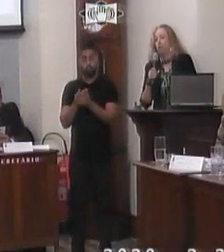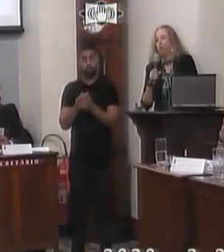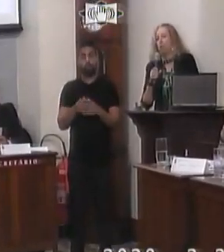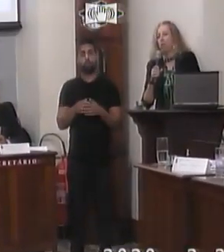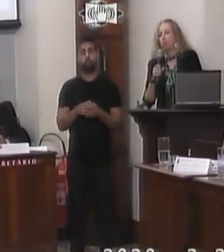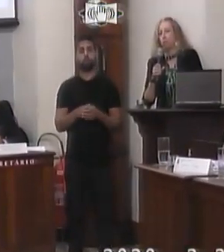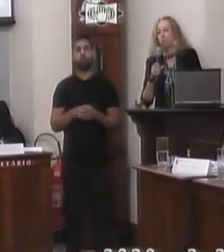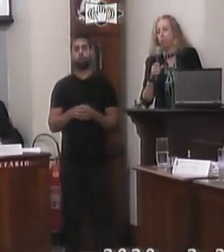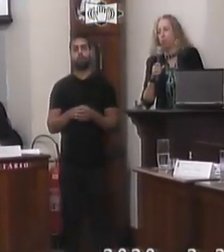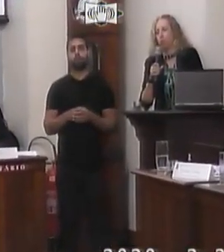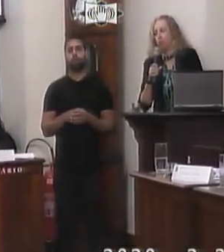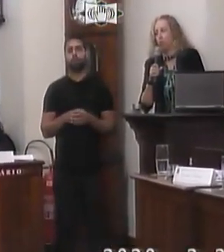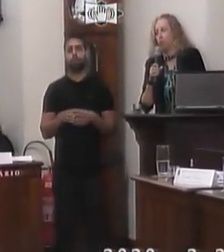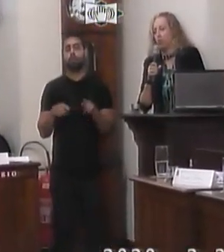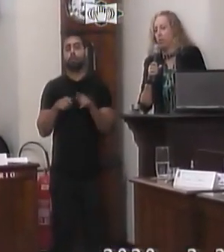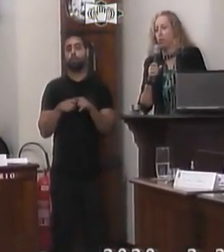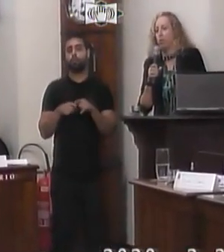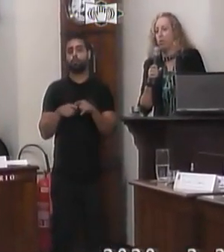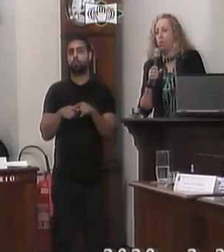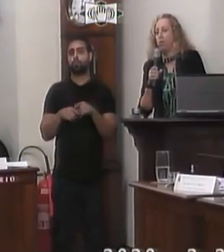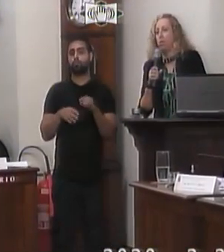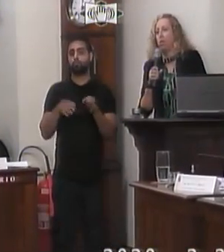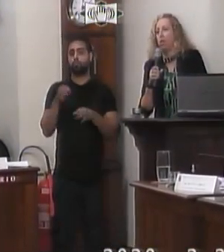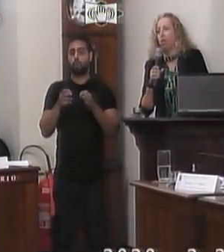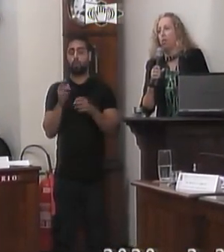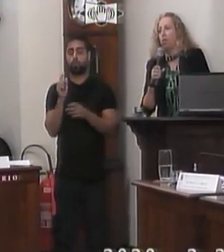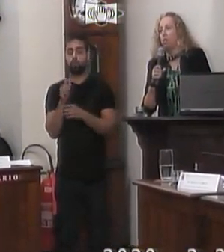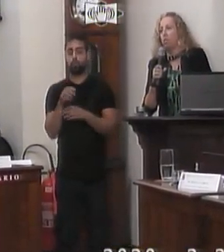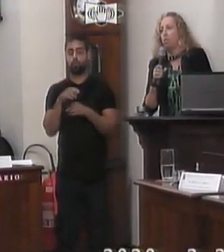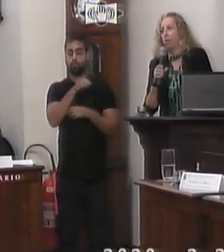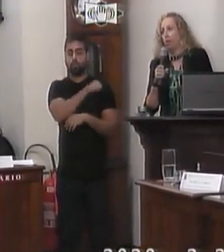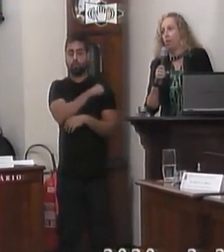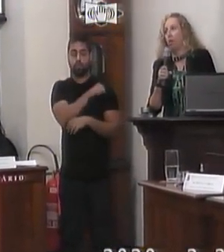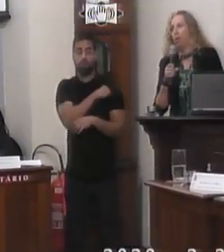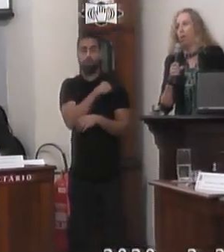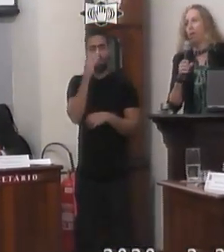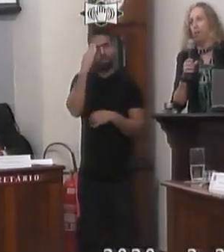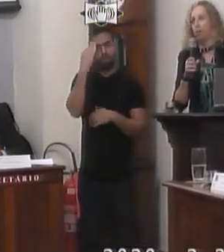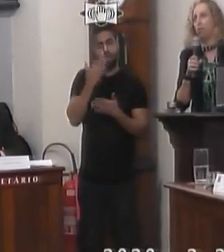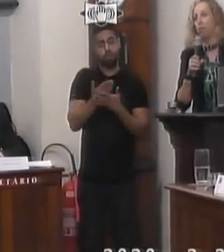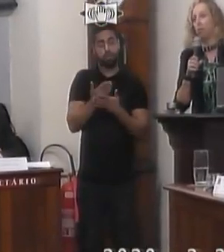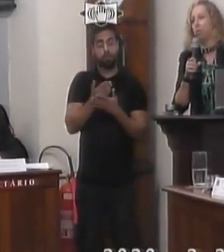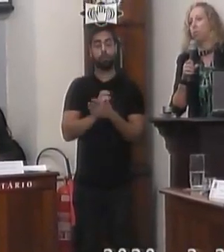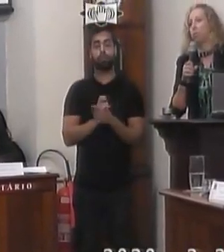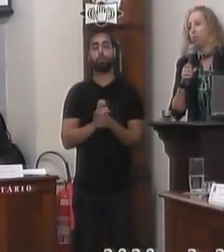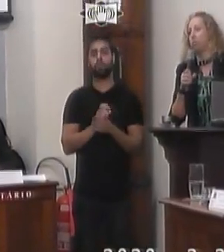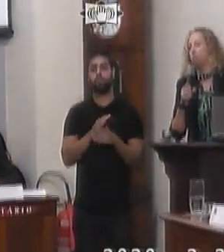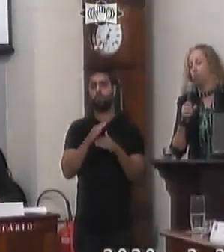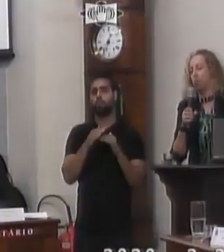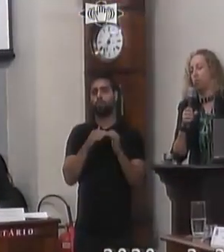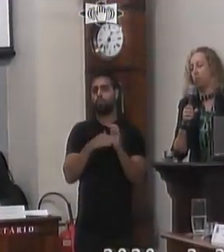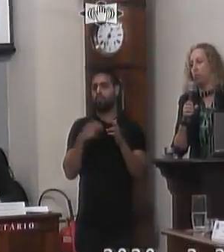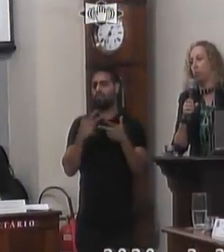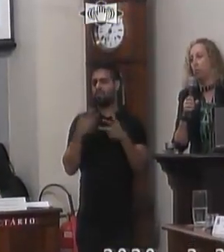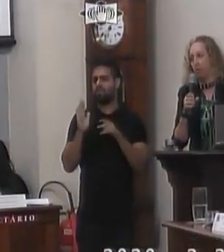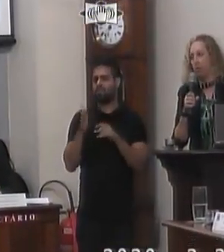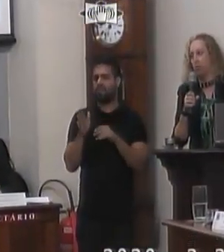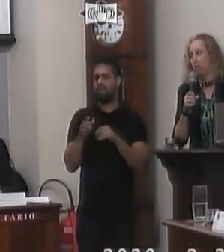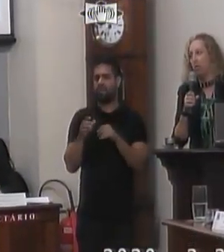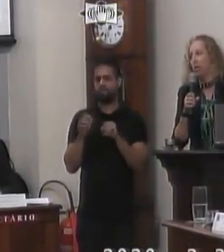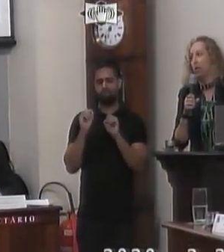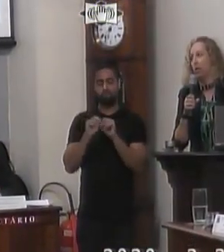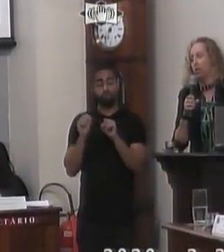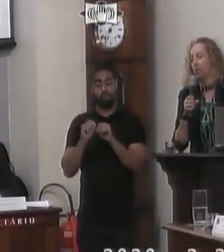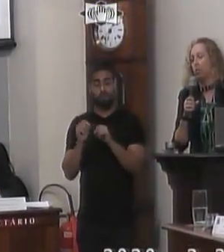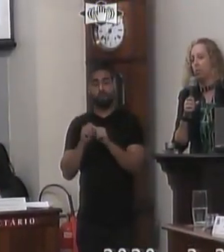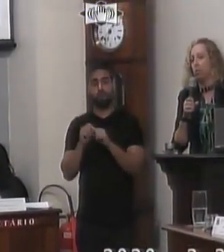em determinação pelo Tribunal de Contas do Estado do Rio, e a gente crê que todas as medidas que nós estamos tomando